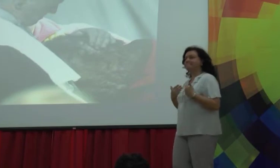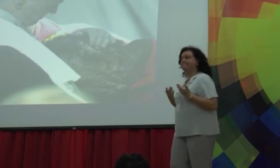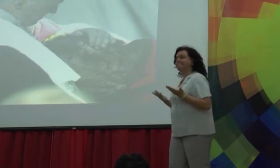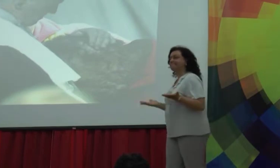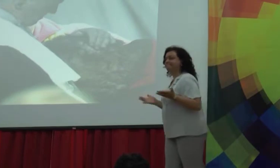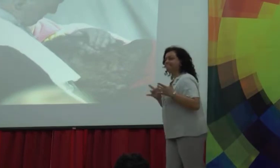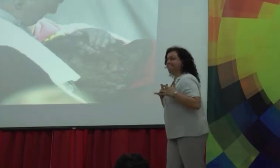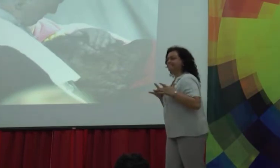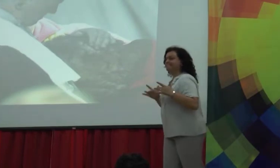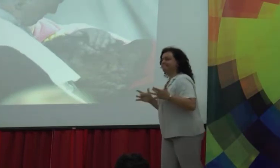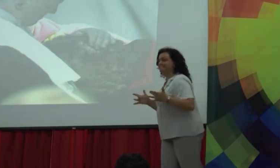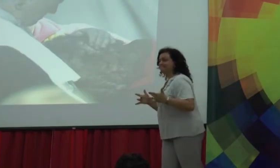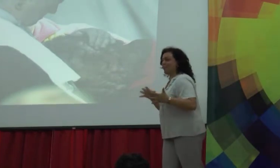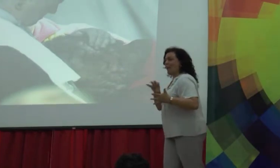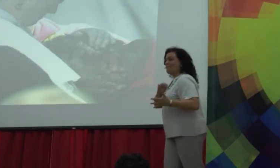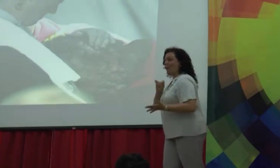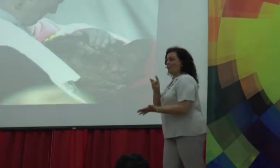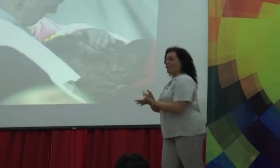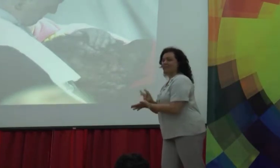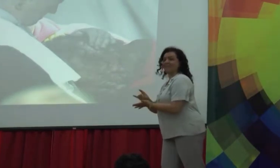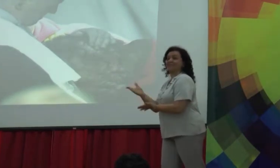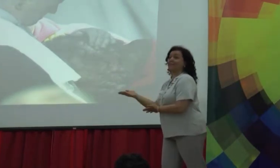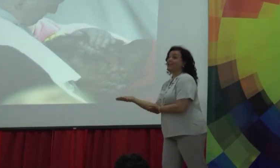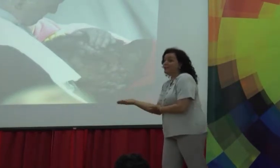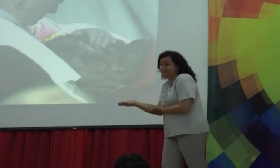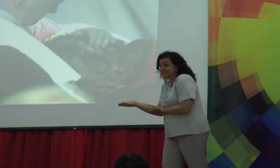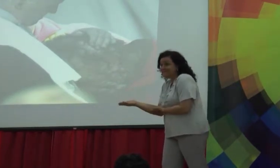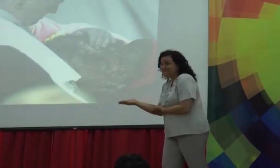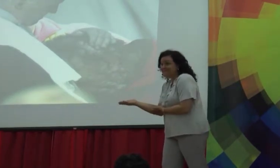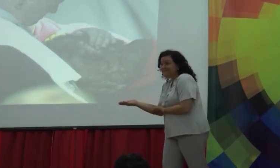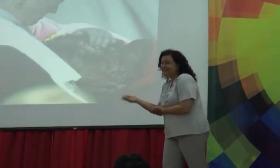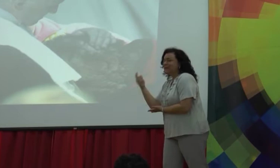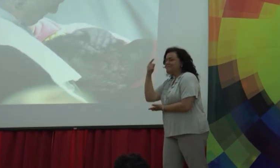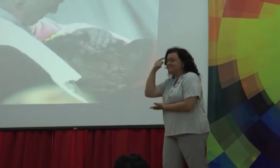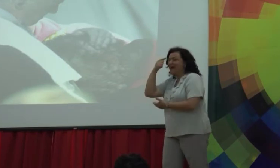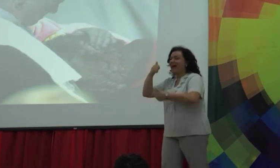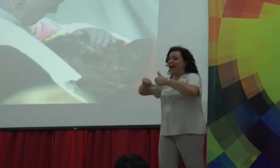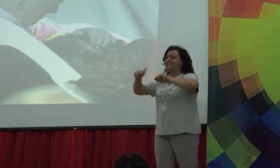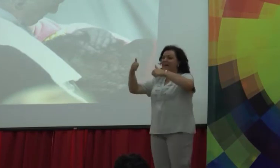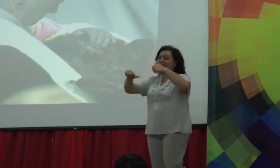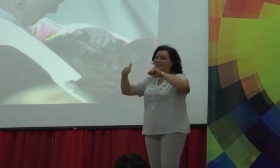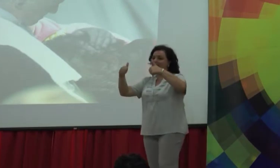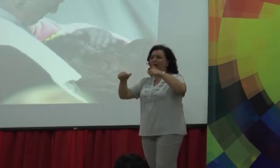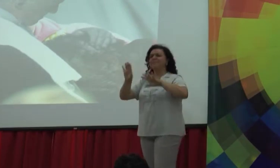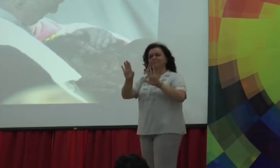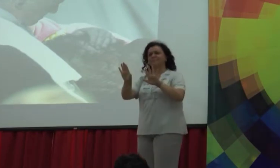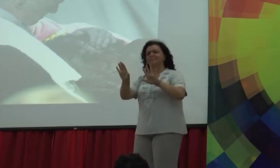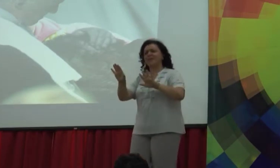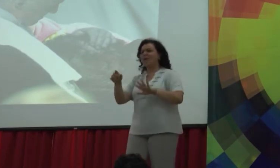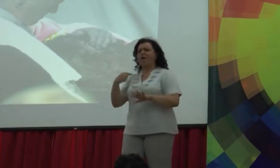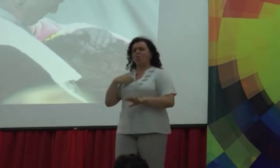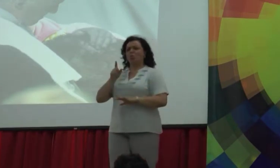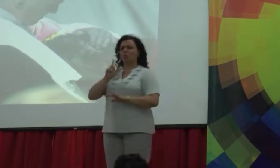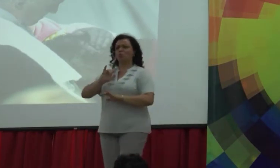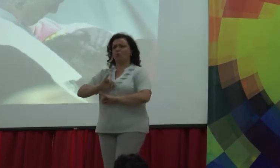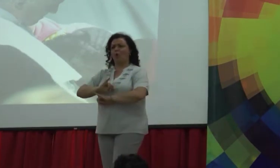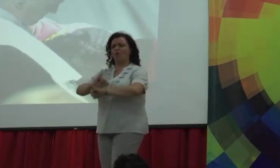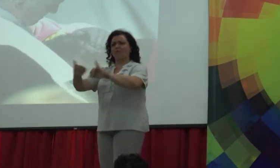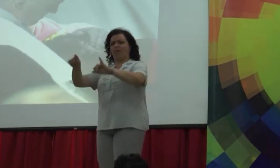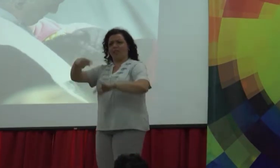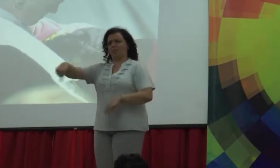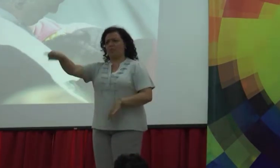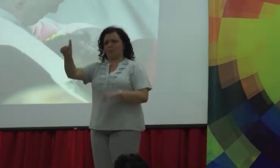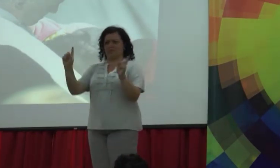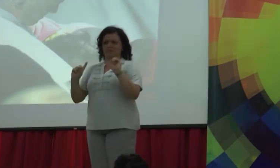Então, eu tenho que amar o outro do jeito que ele é, de forma verdadeira. Então, é preciso